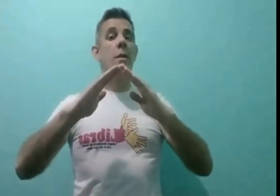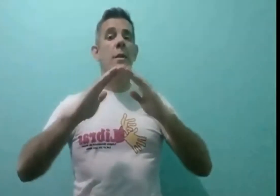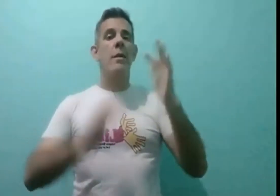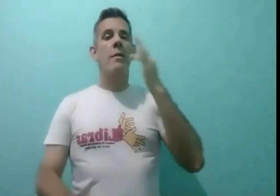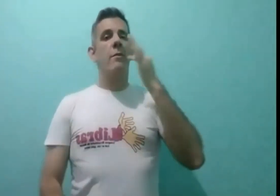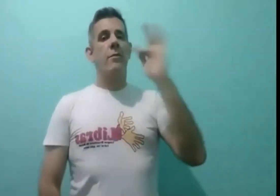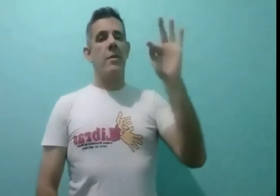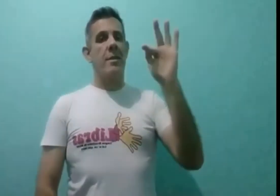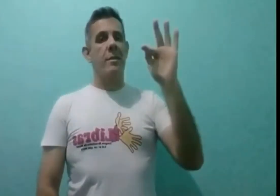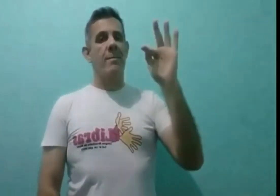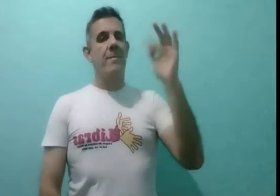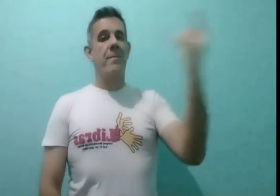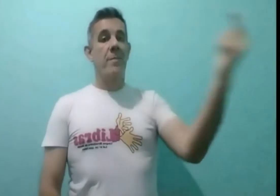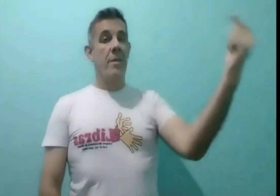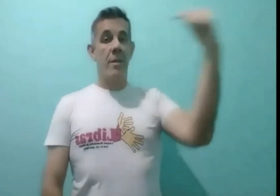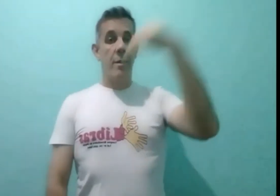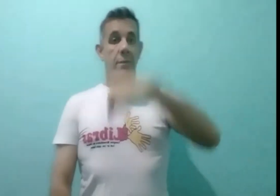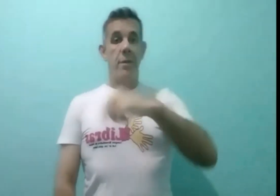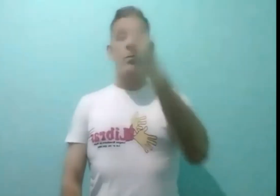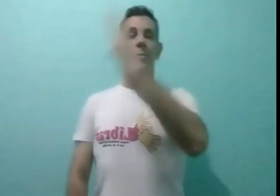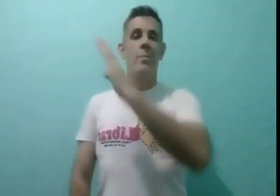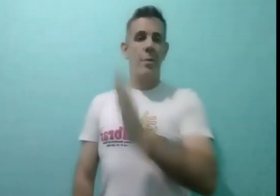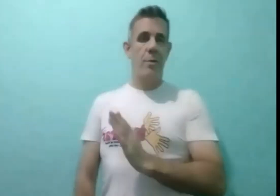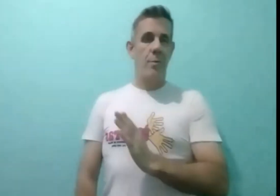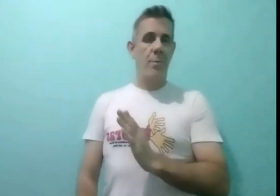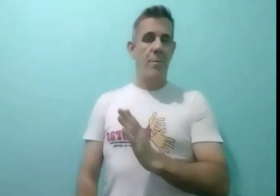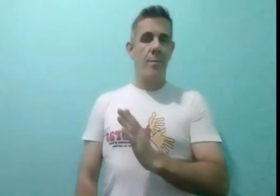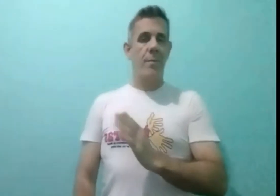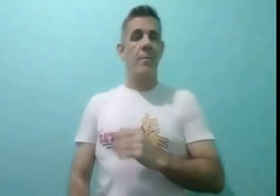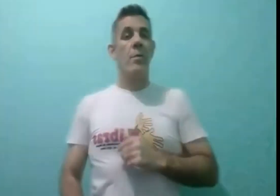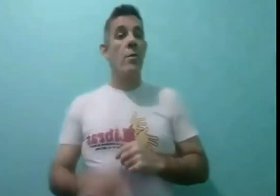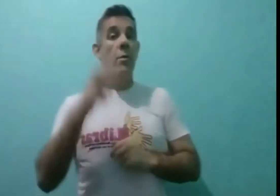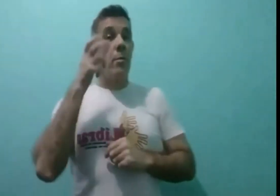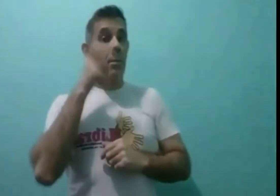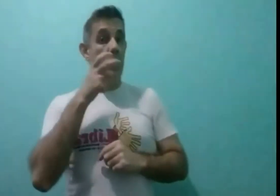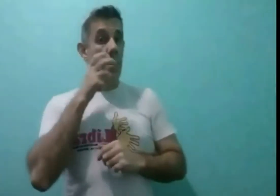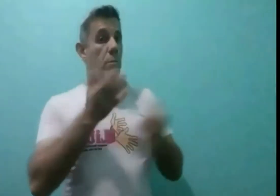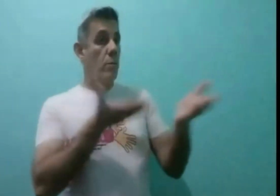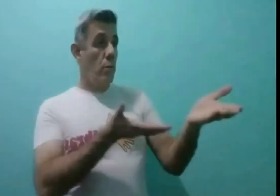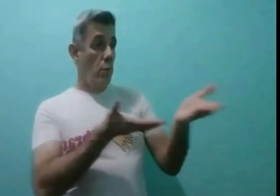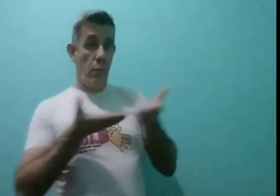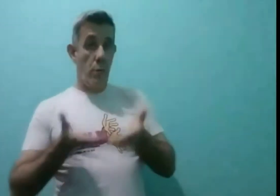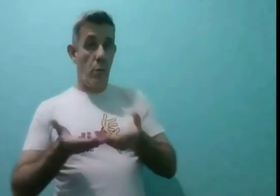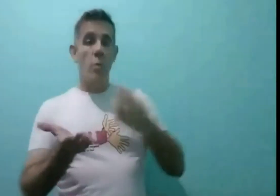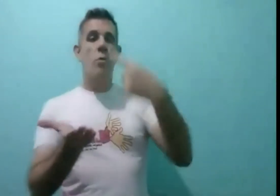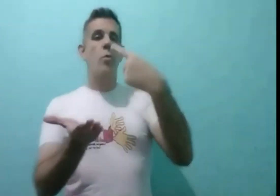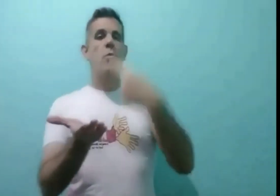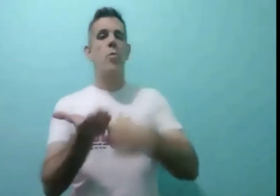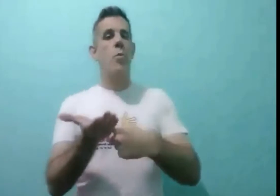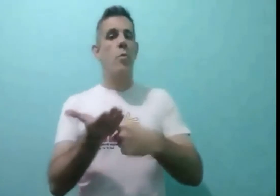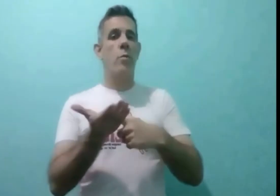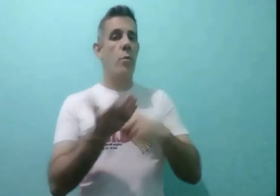A nacionalidade dele é francesa. E ele veio para cá, para o Brasil, a pedido de Dom Pedro